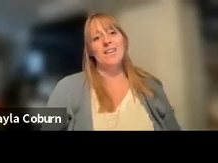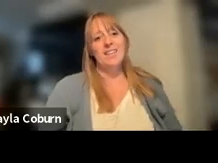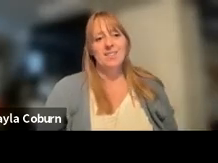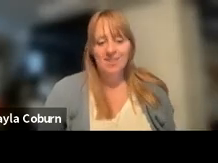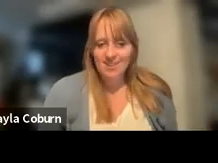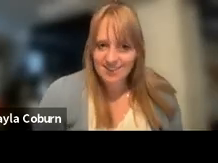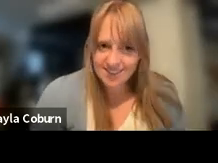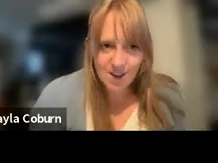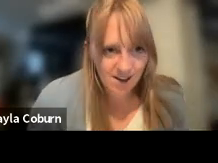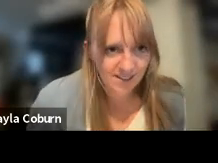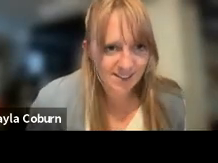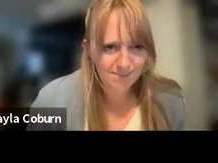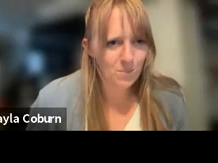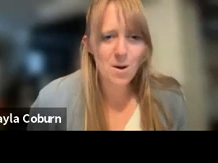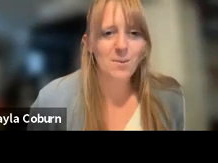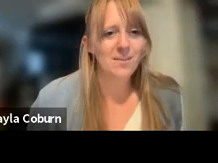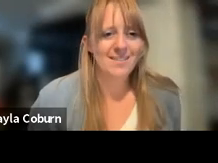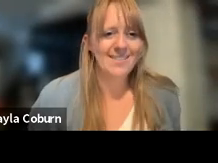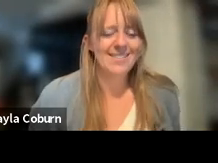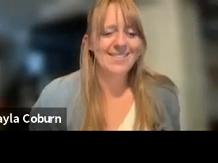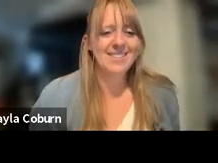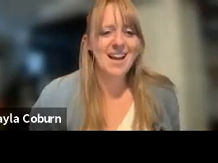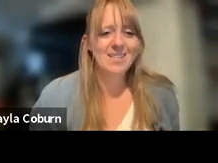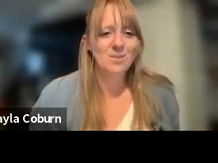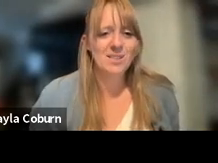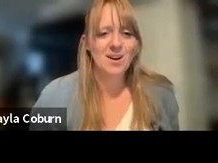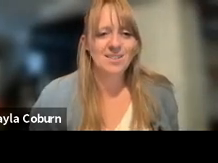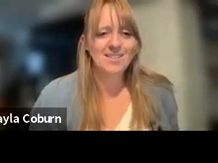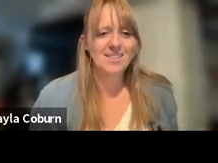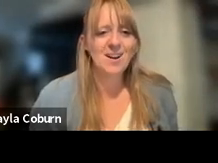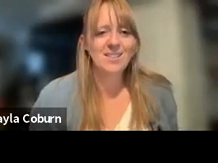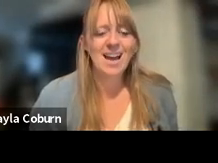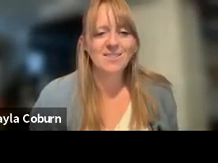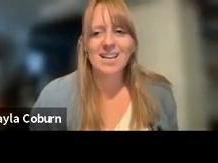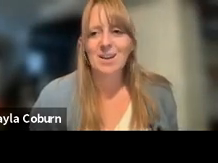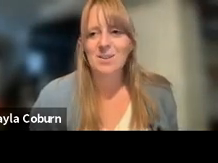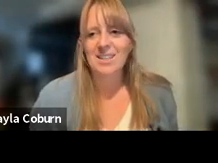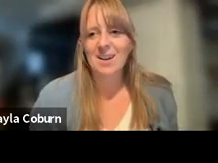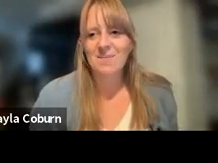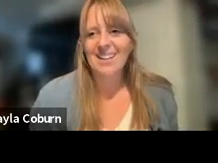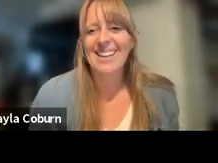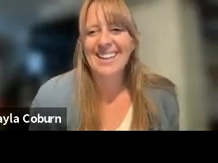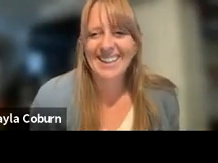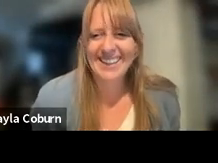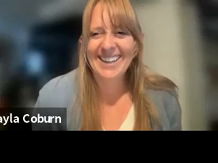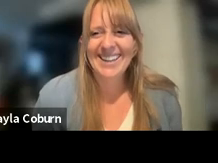signs with songs. Whoa. Signs with songs. Songs that have sign language in